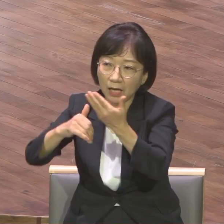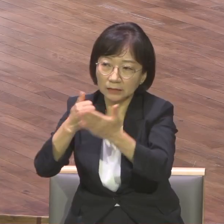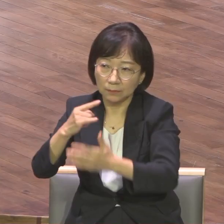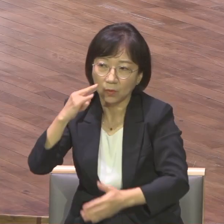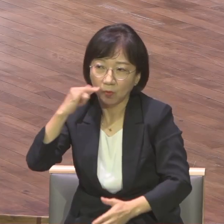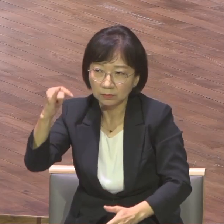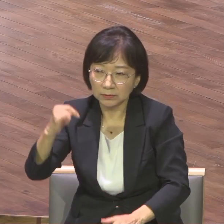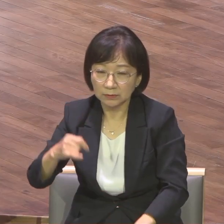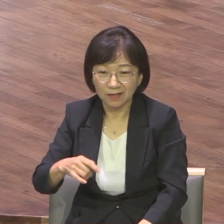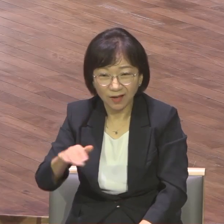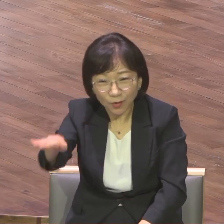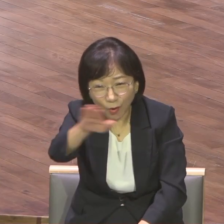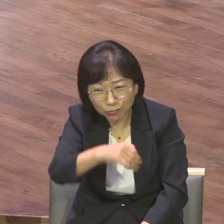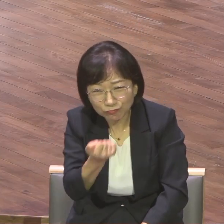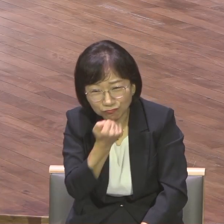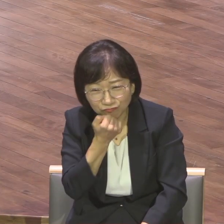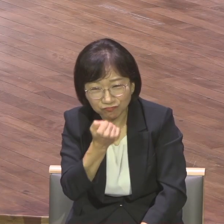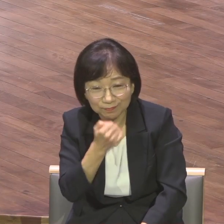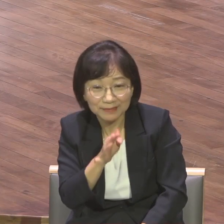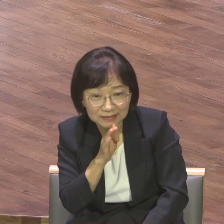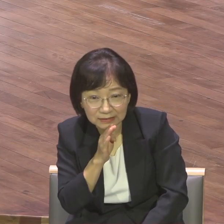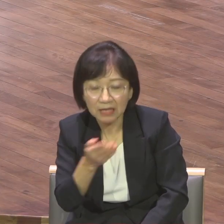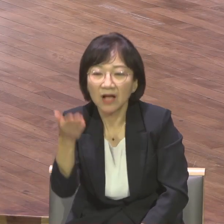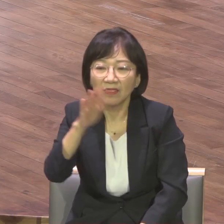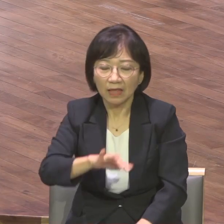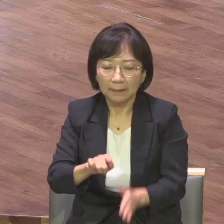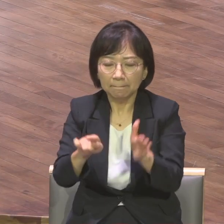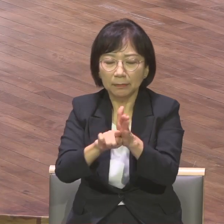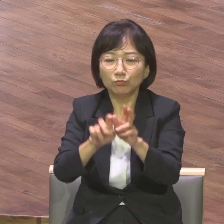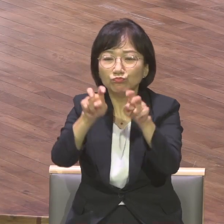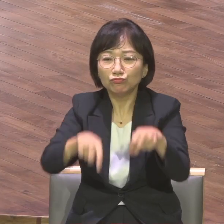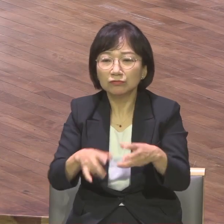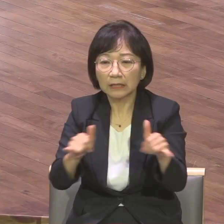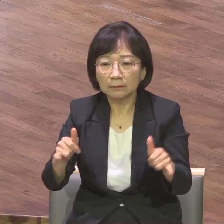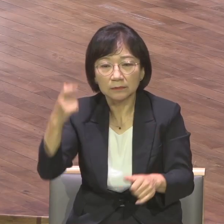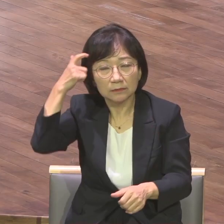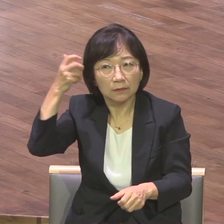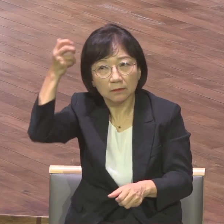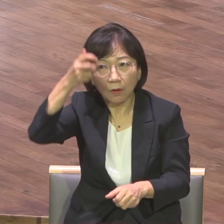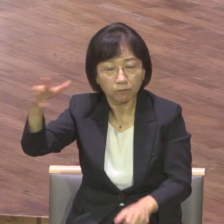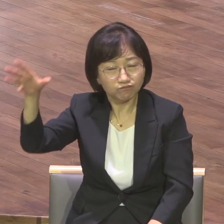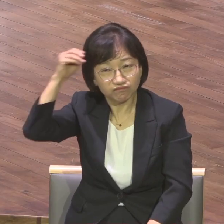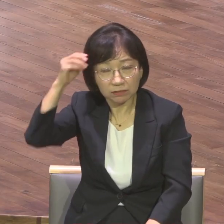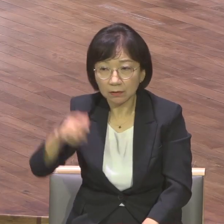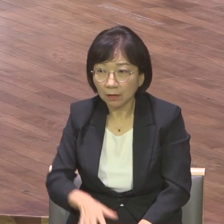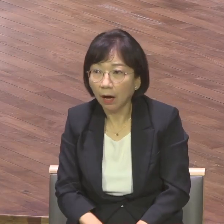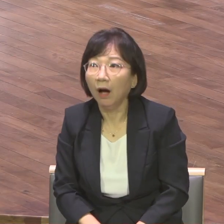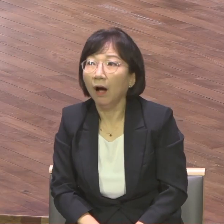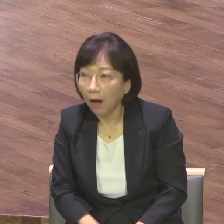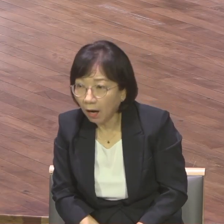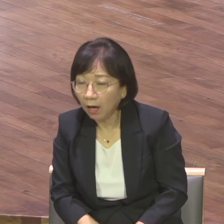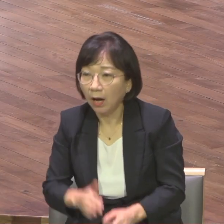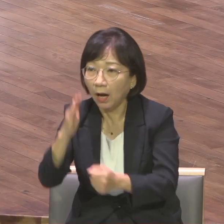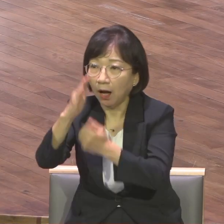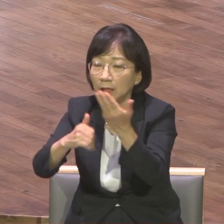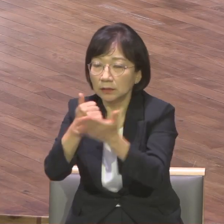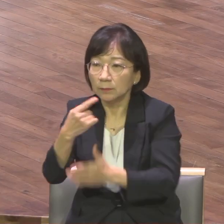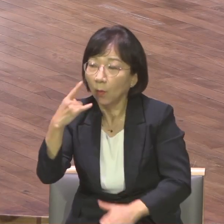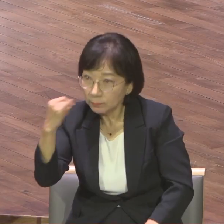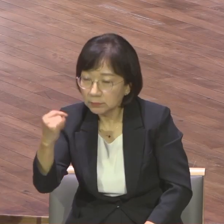여러분은 웃겠지만은요, 이 진리 모르는 영적인 이걸 모르는 사람들은 그냥 받아들이는 수가